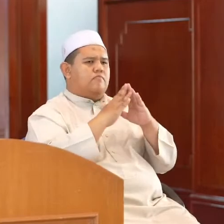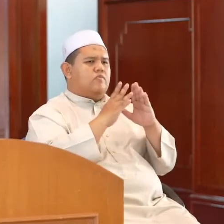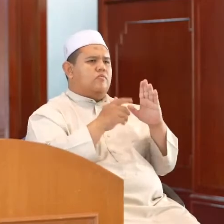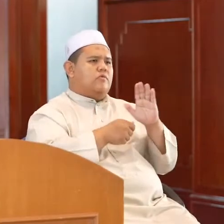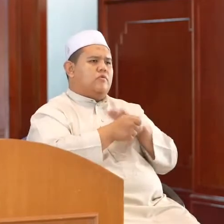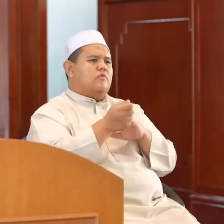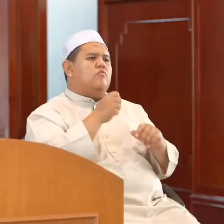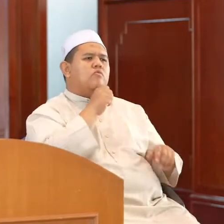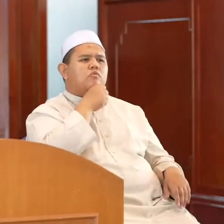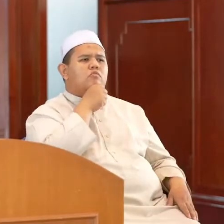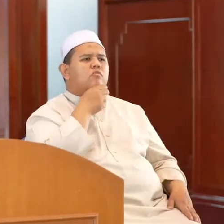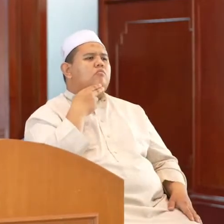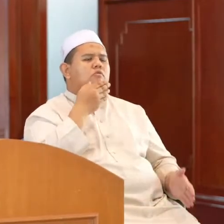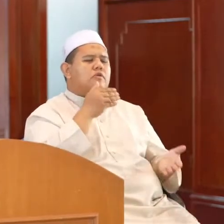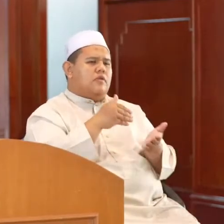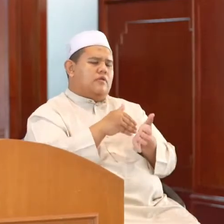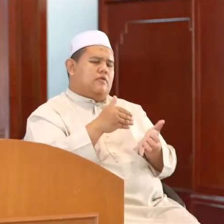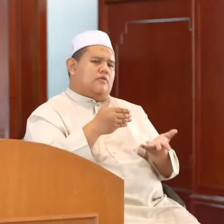Umur baru belas tahun.